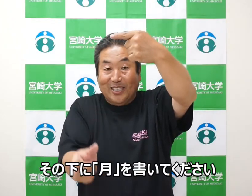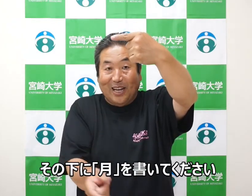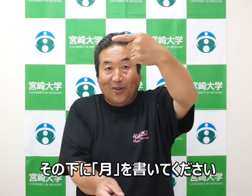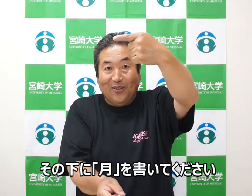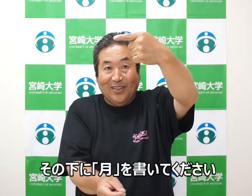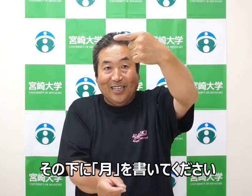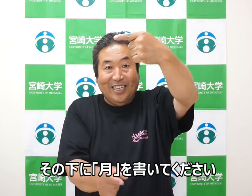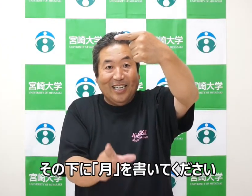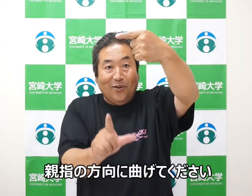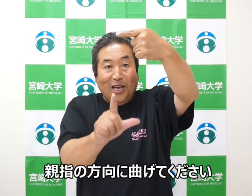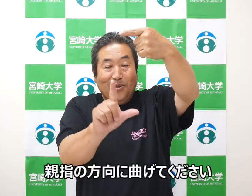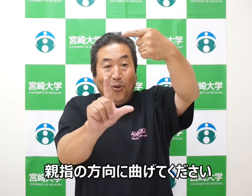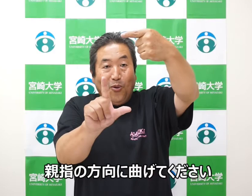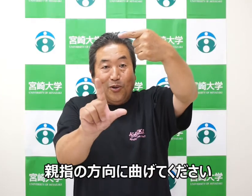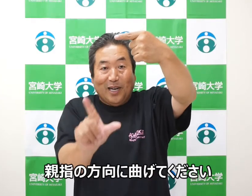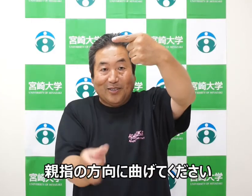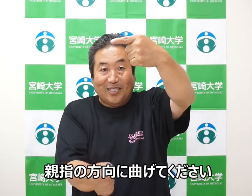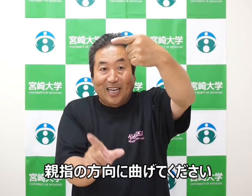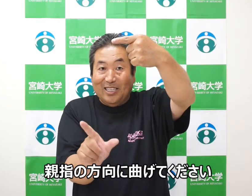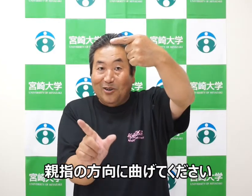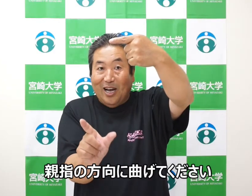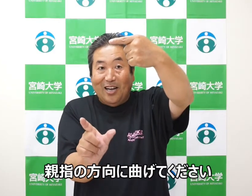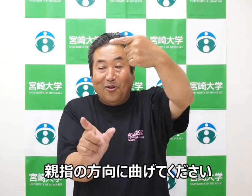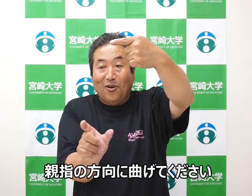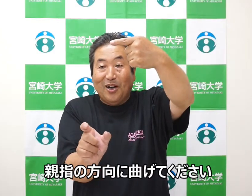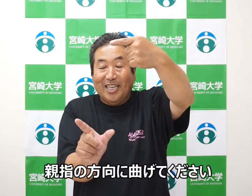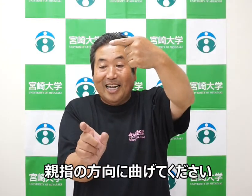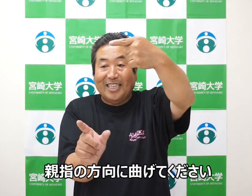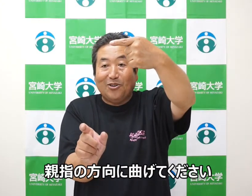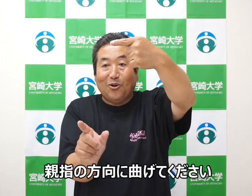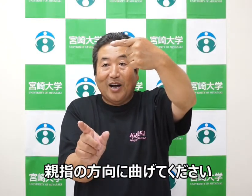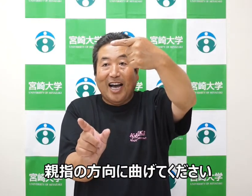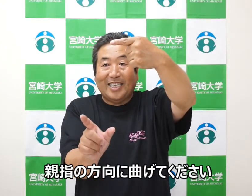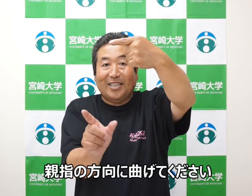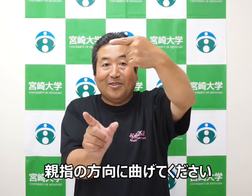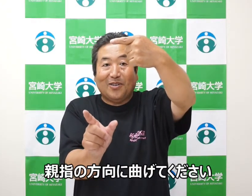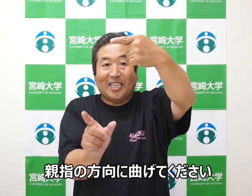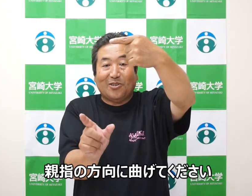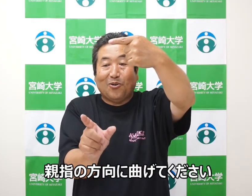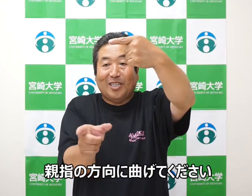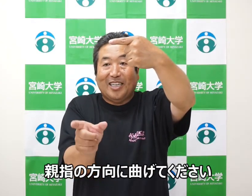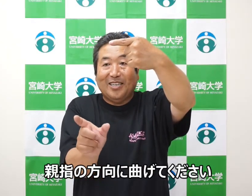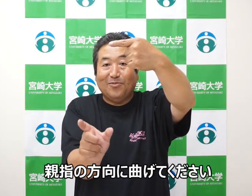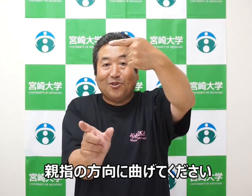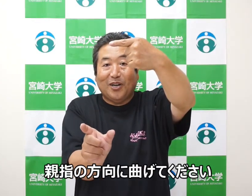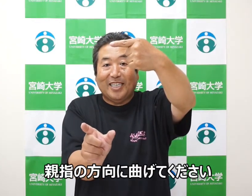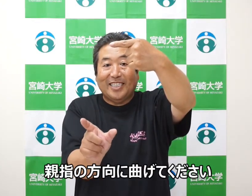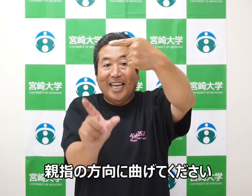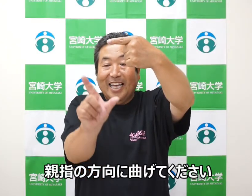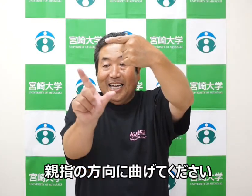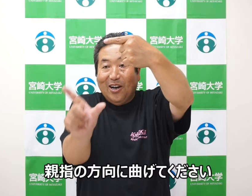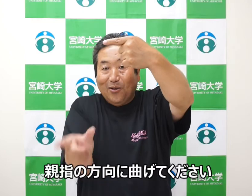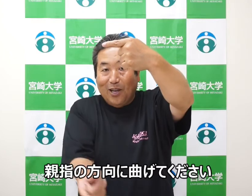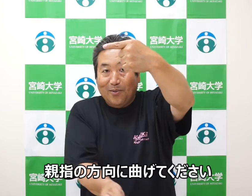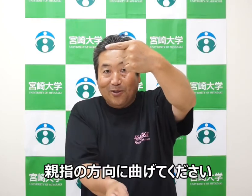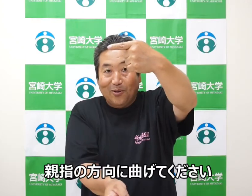を親指の方向に曲げてください。開いてる方が相手に、私の方に向くような感じで、親指の方、い